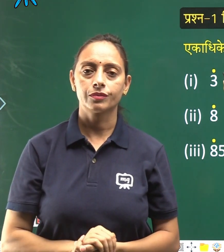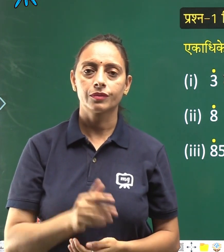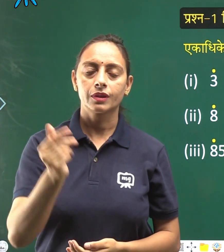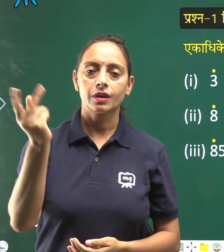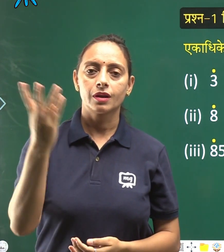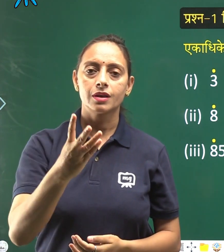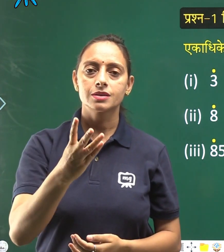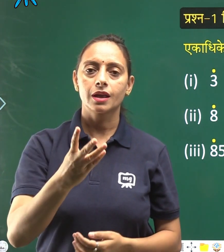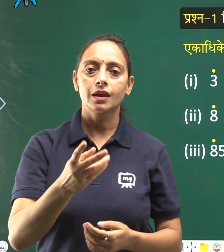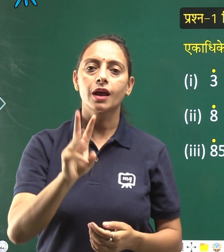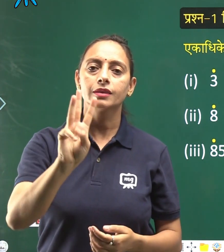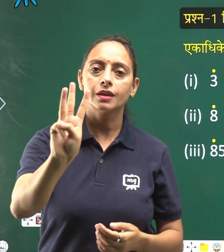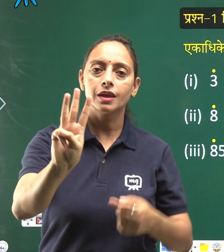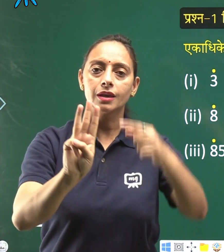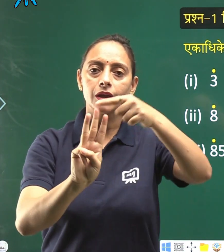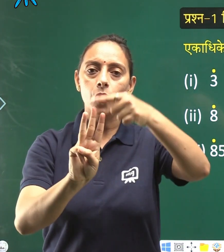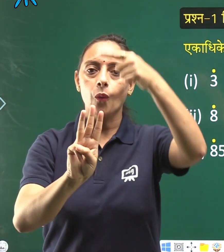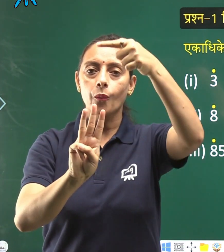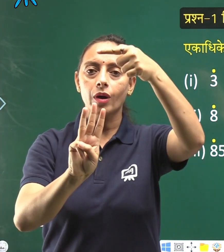संख्या 3 के ऊपर